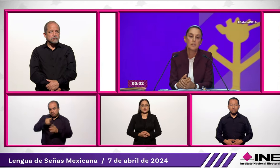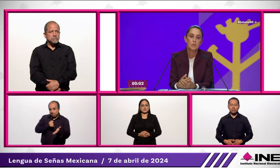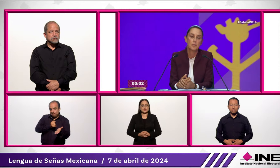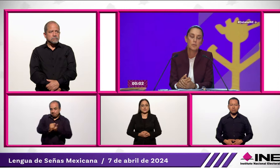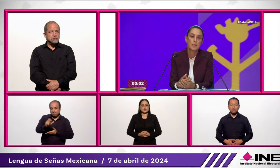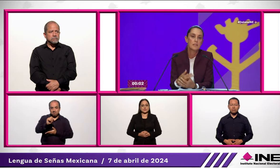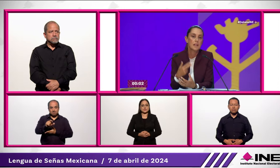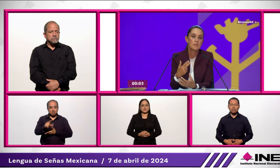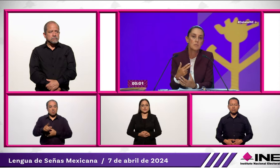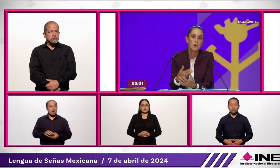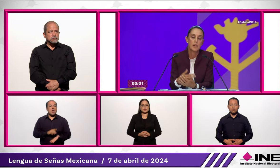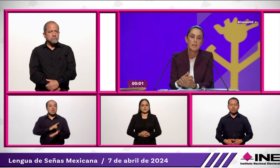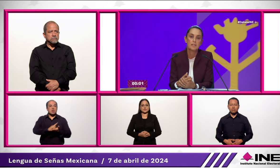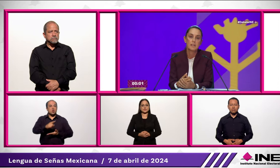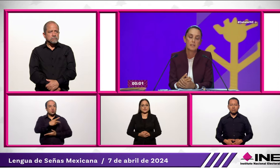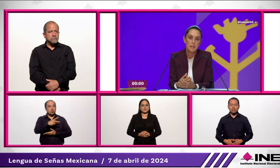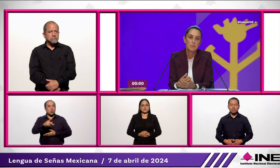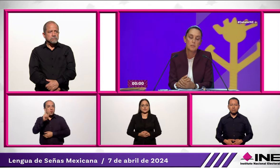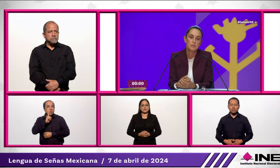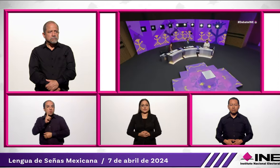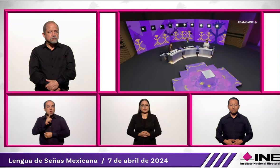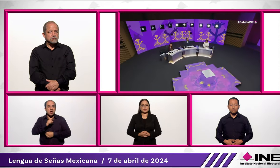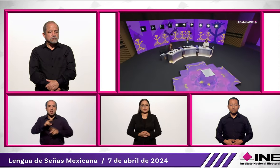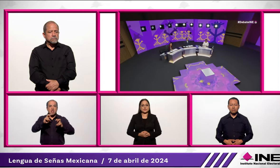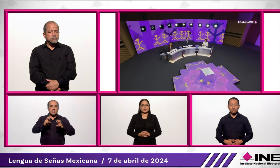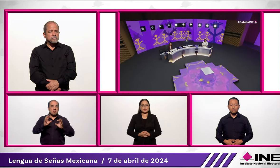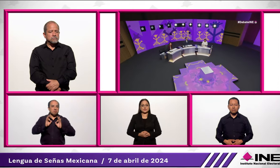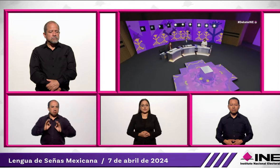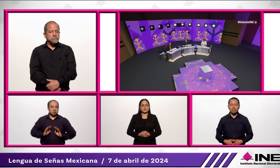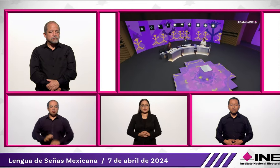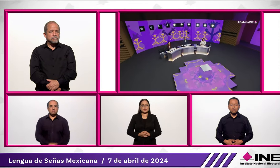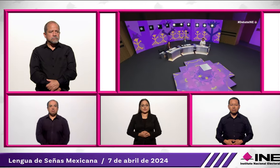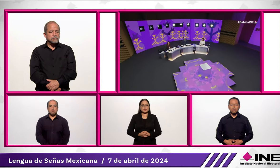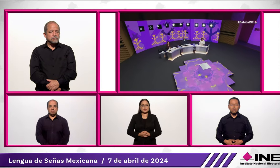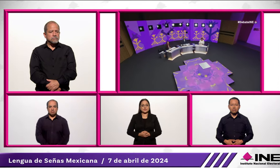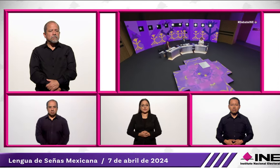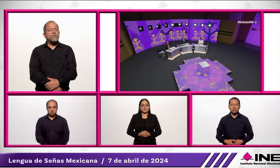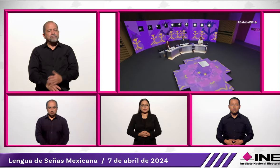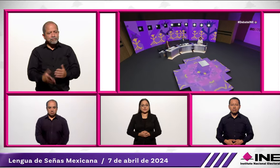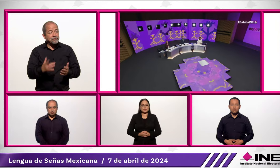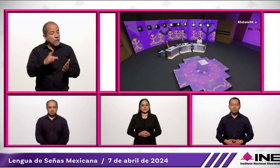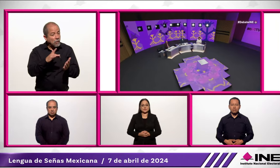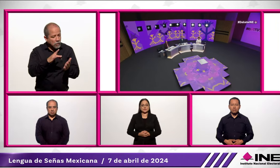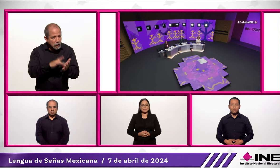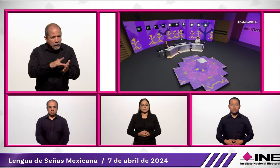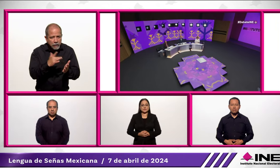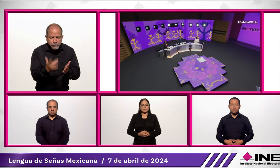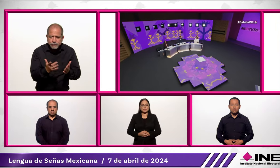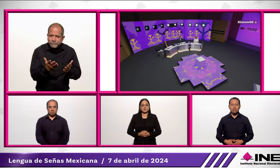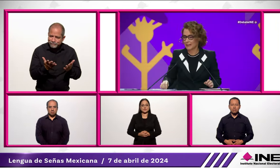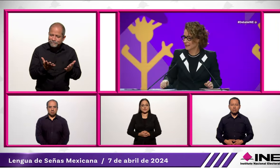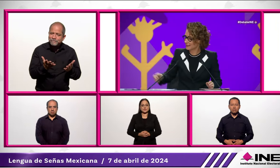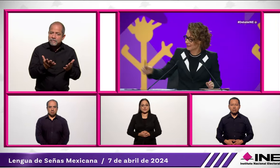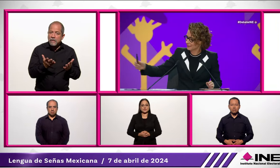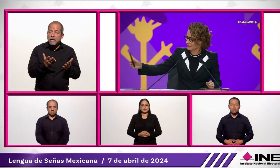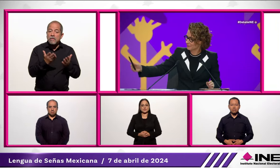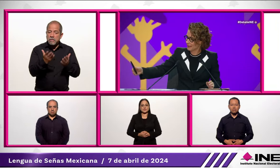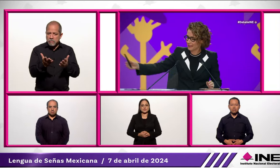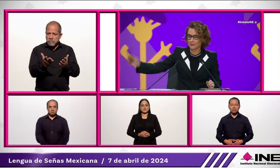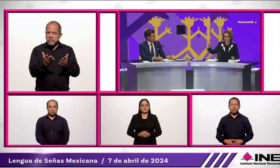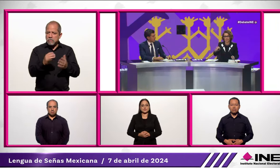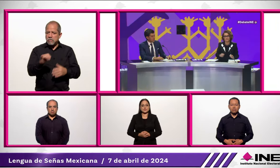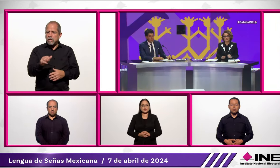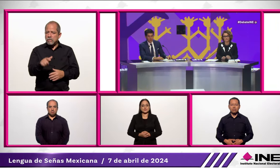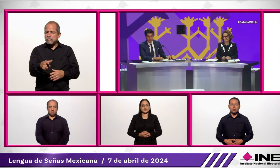los derechos de las mujeres en términos físicos. Gracias, candidata. Ahora sí, vamos con el candidato Jorge Máynez.